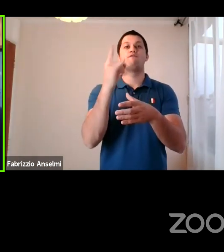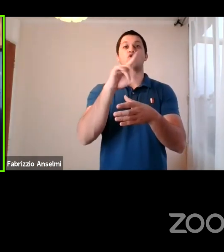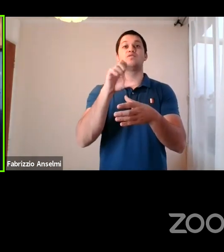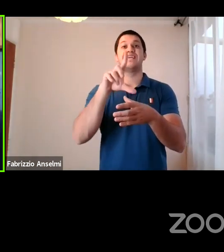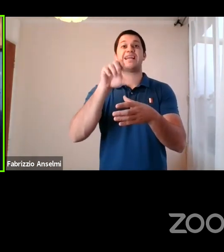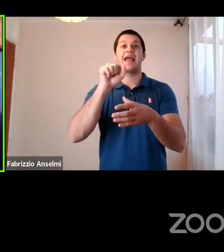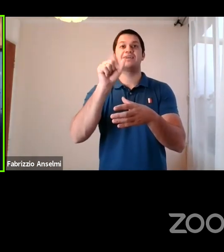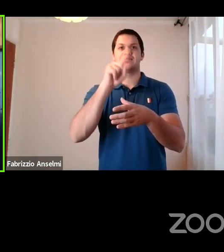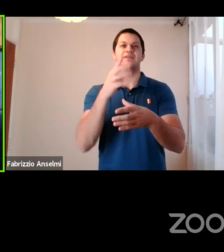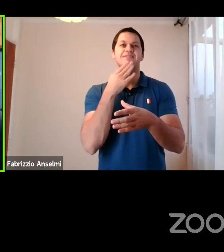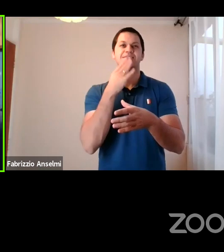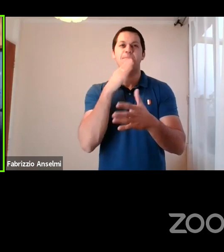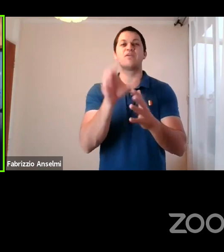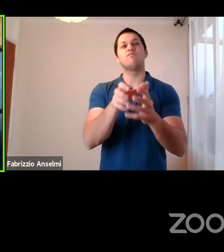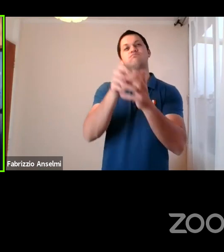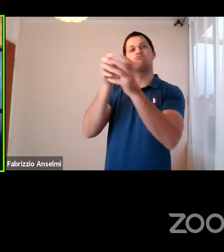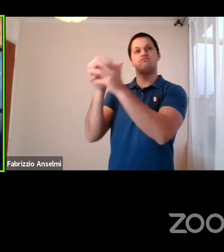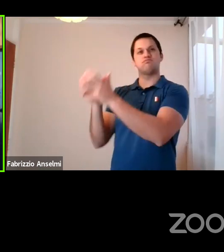Aires en